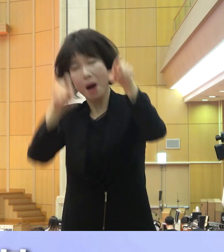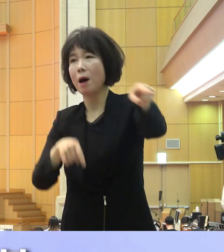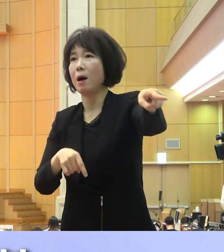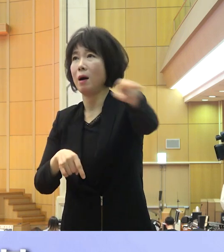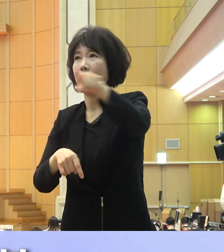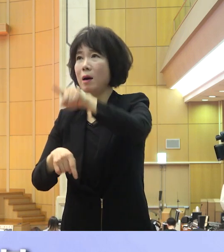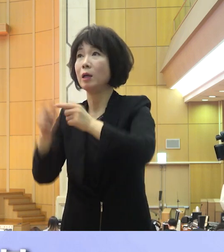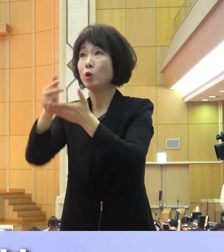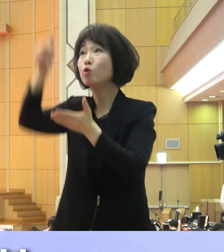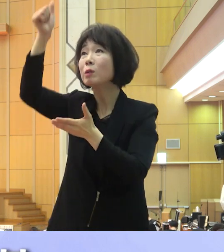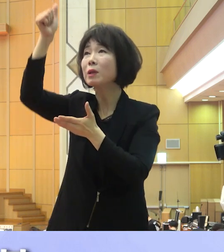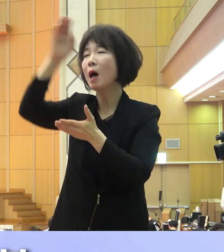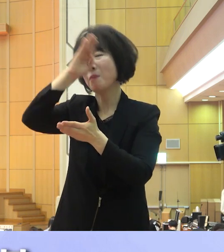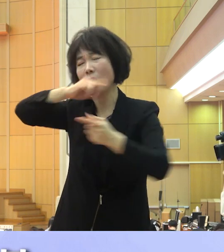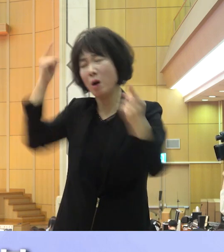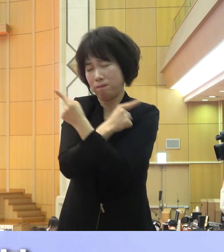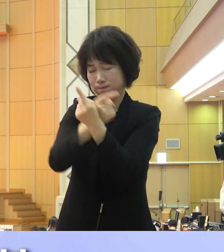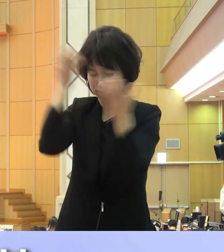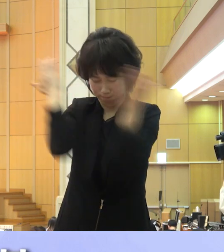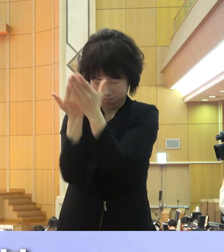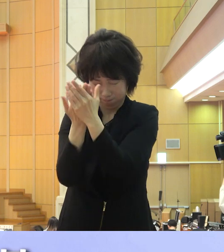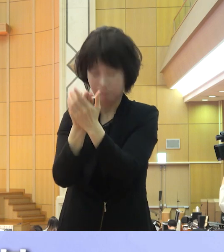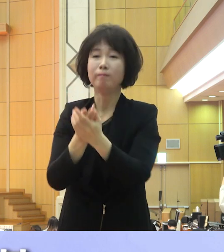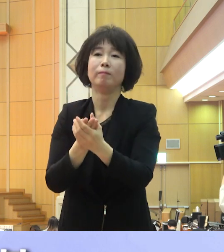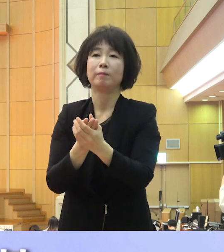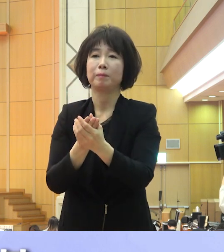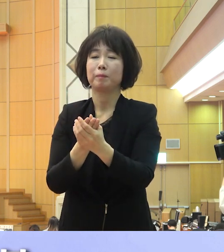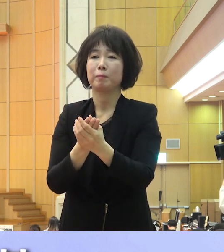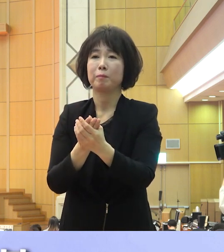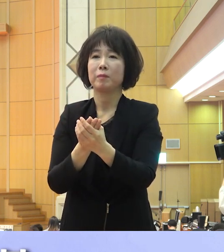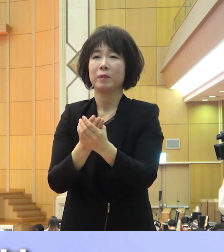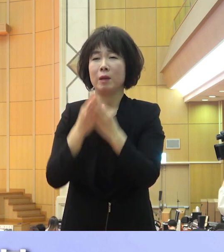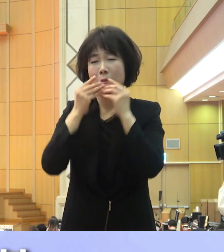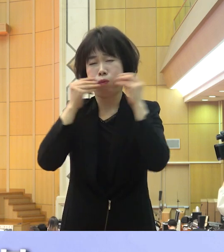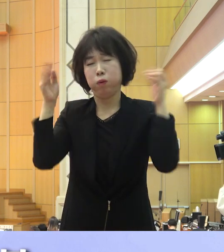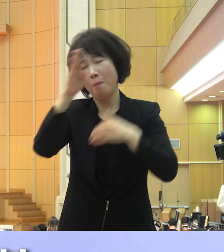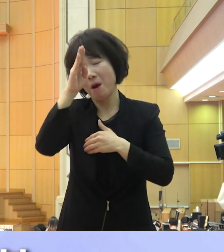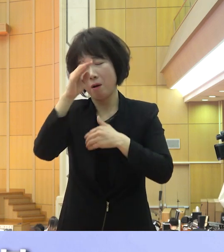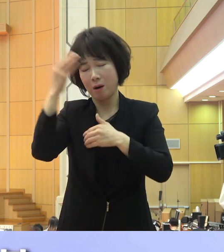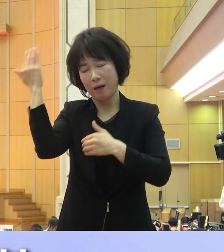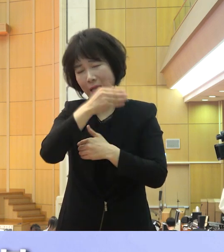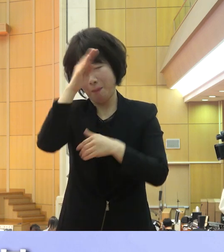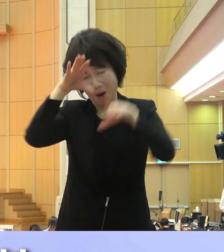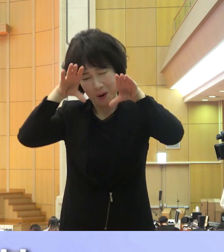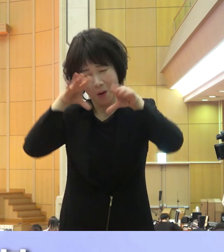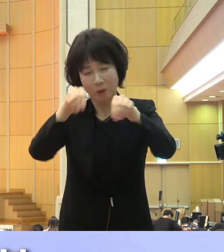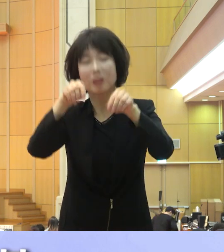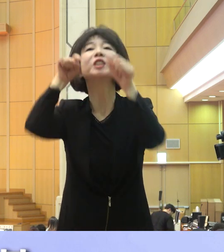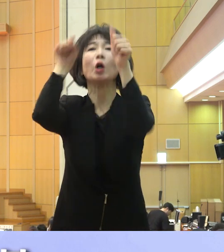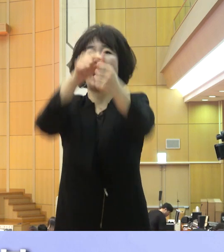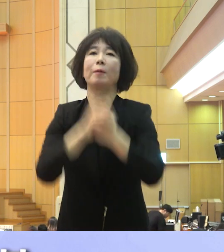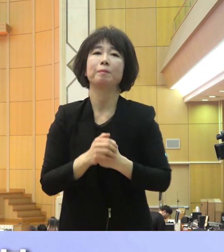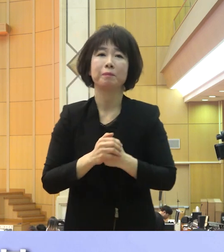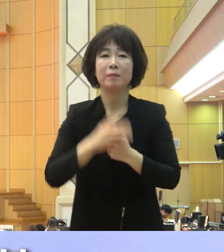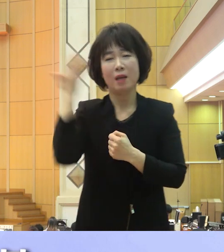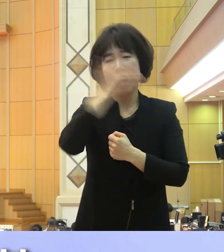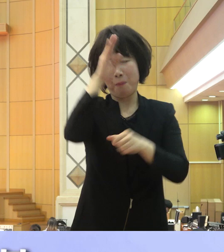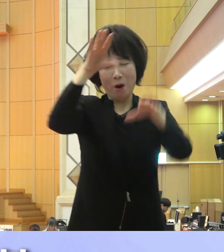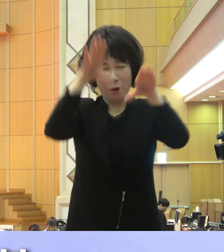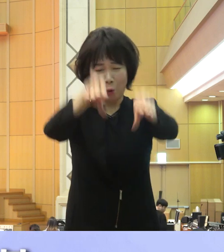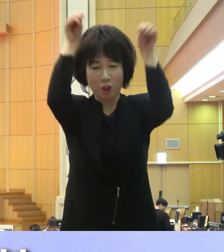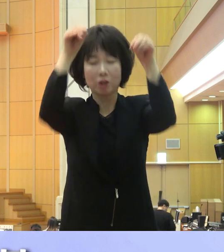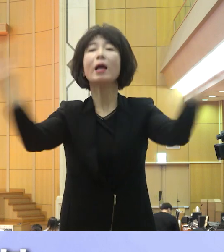보시고 주께서 치유하여 주옵소서. 어떤 병이든지 깨끗이 나을지어다,